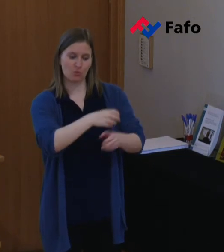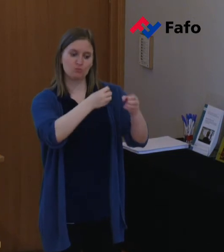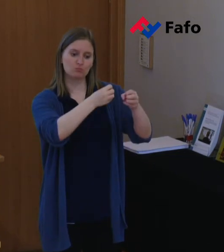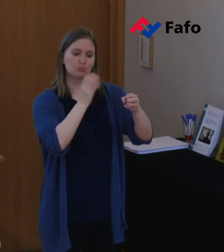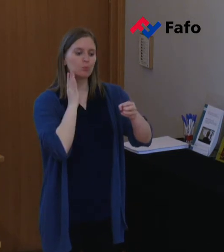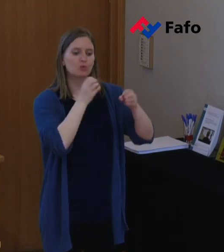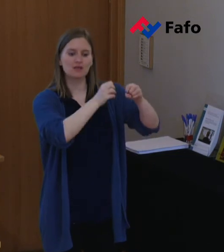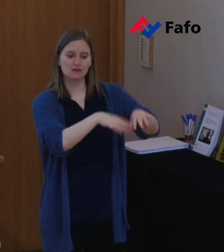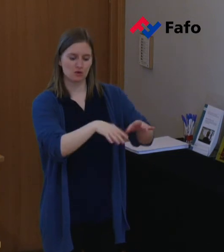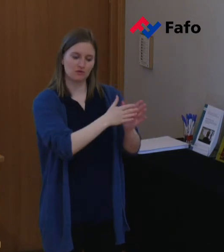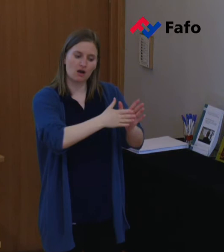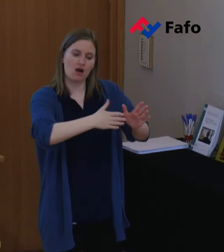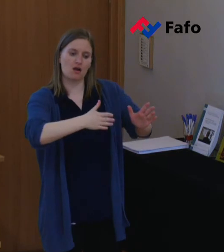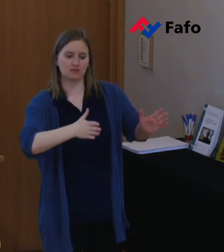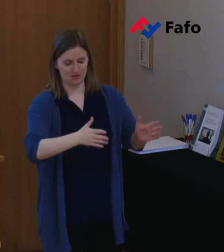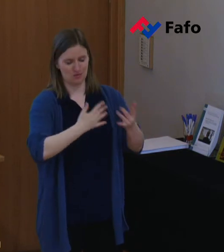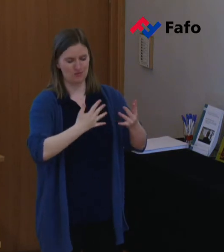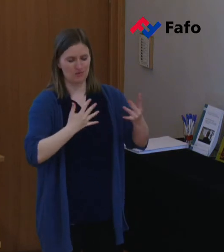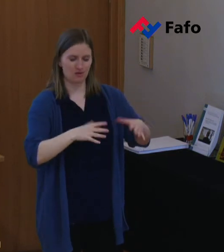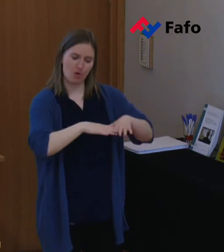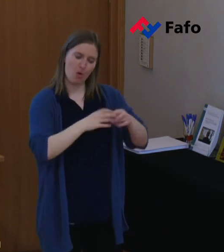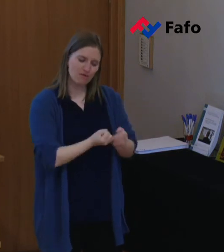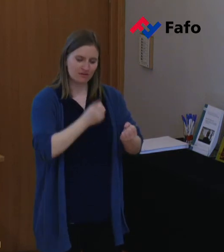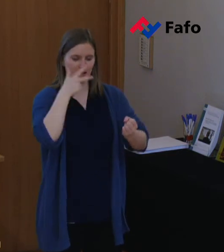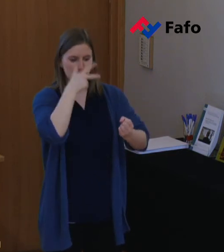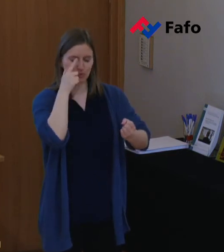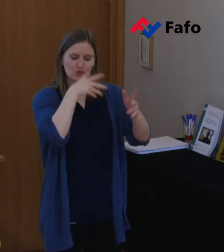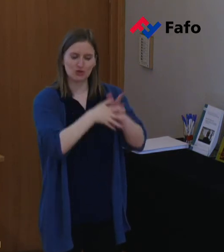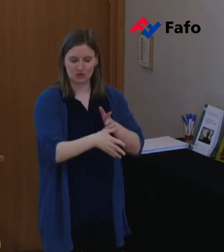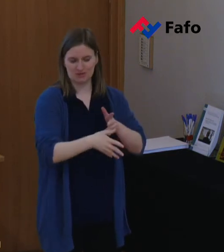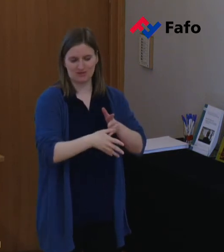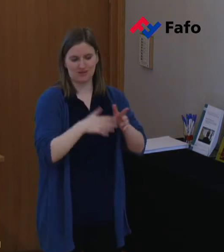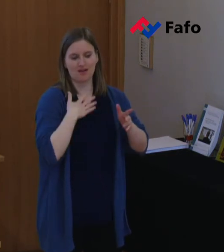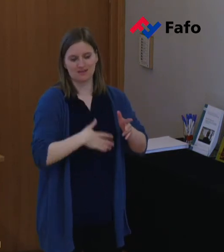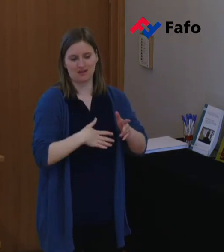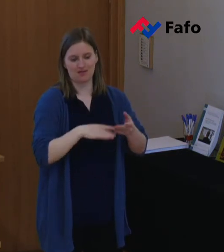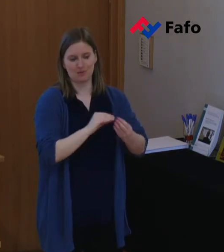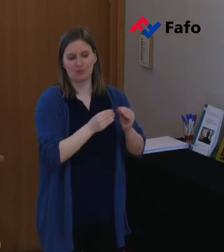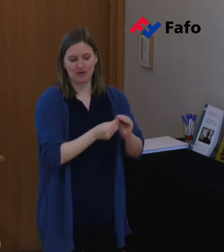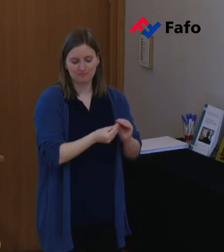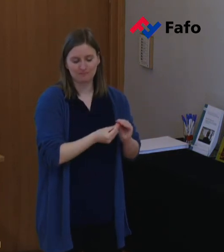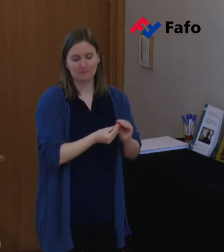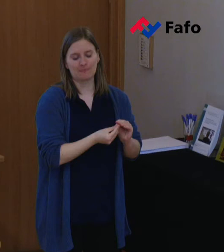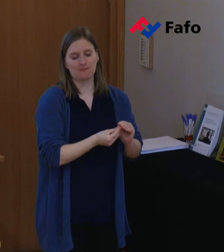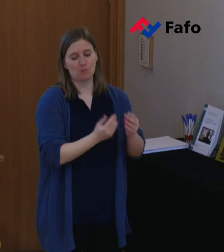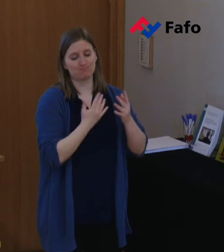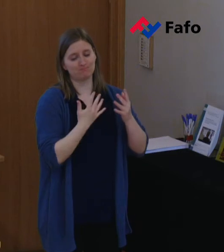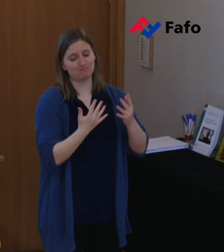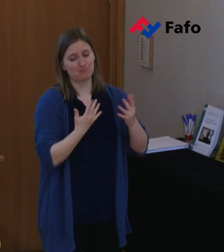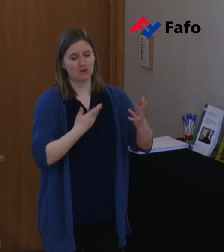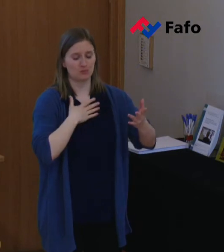over lang tid, mange med omfattende rus- og psykisk helseproblemer, og mange som har